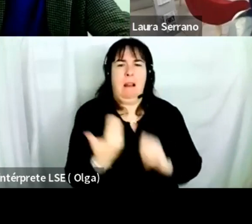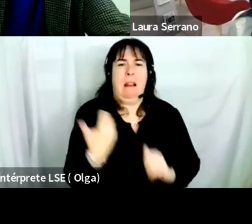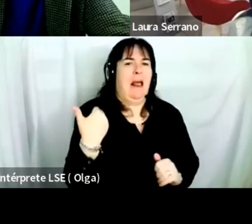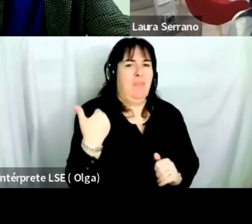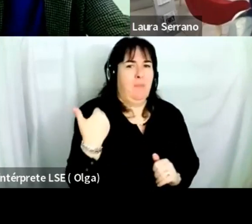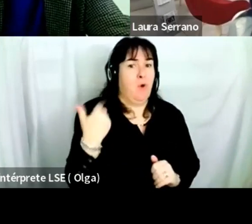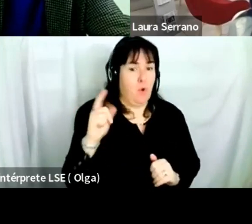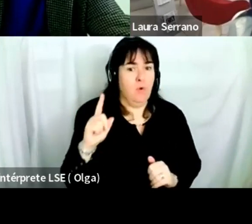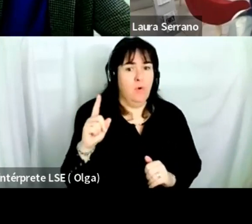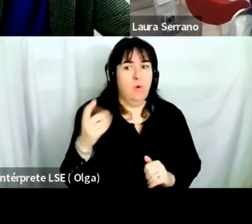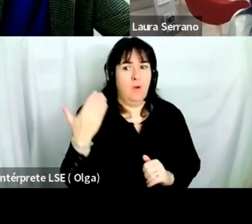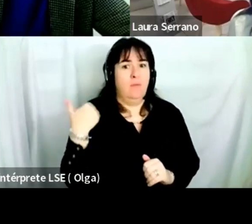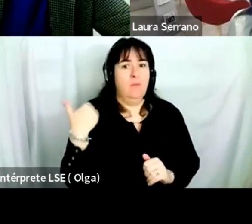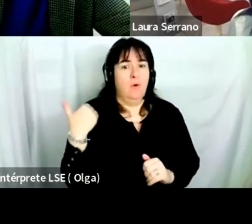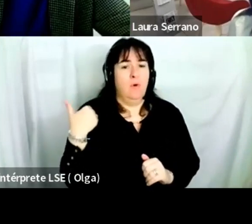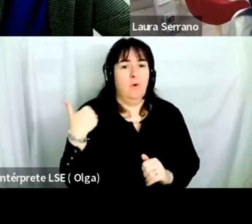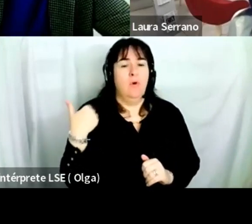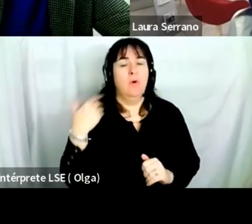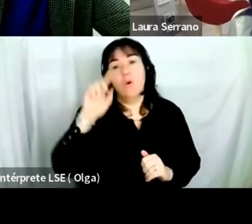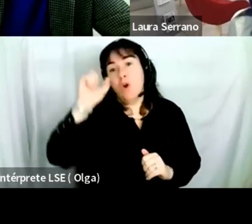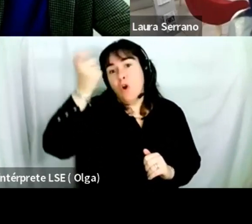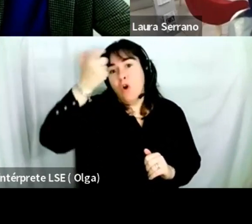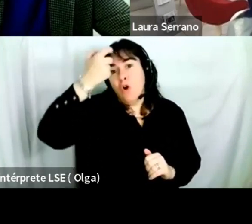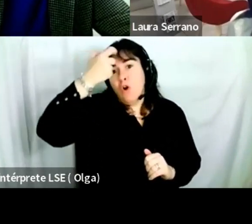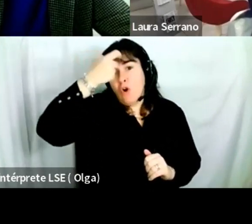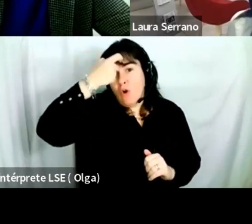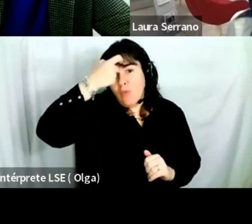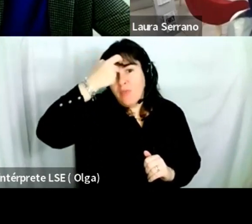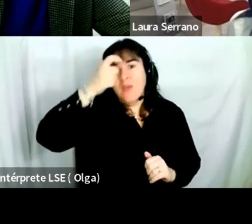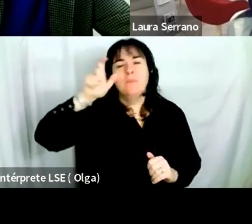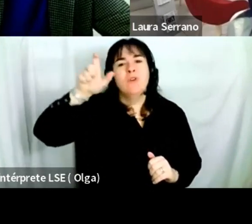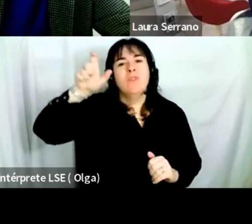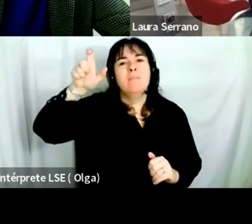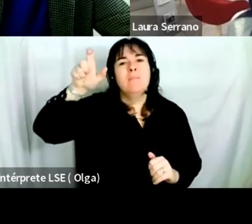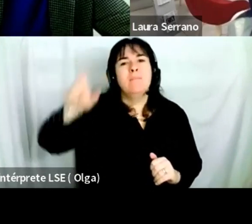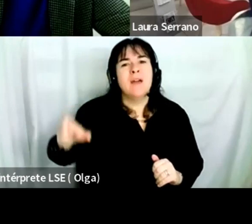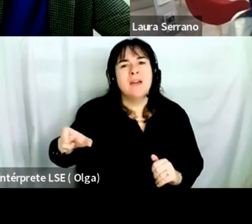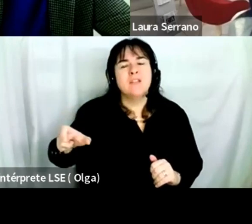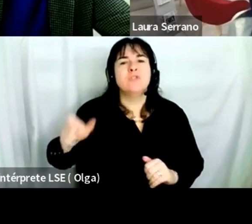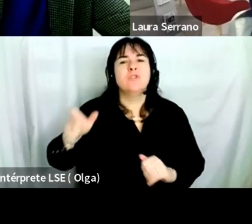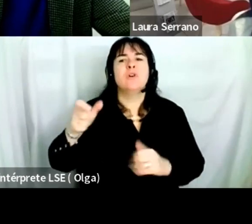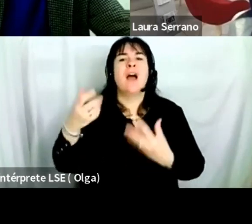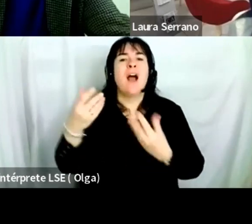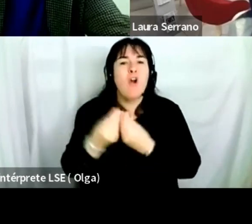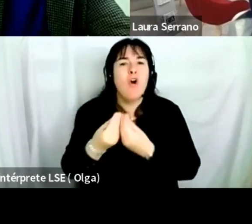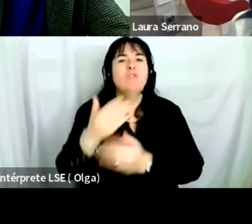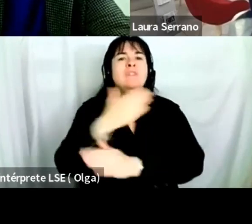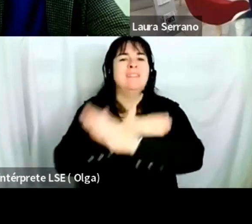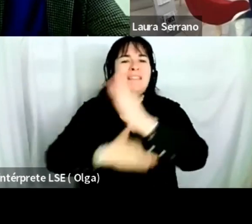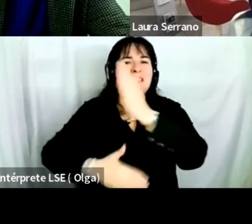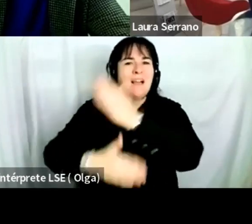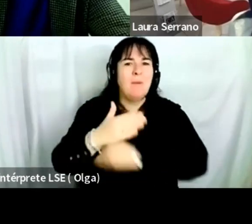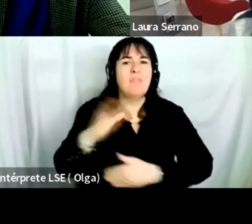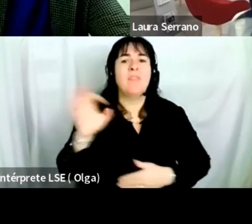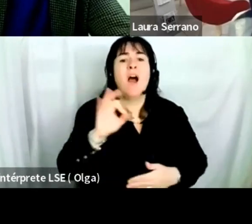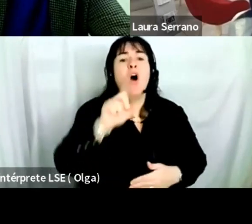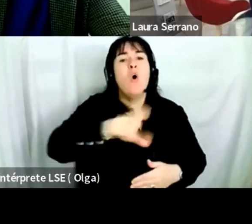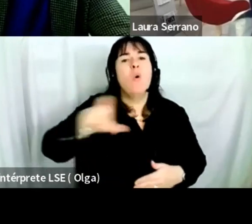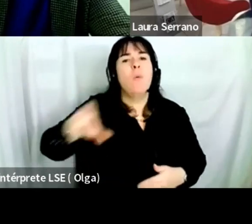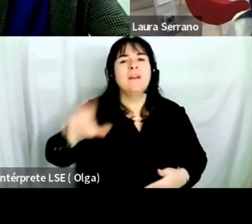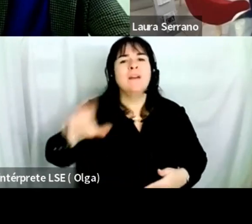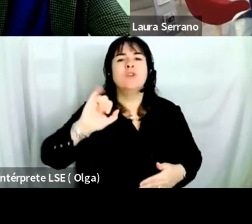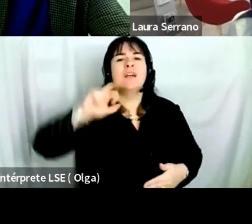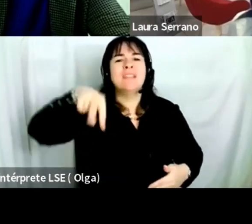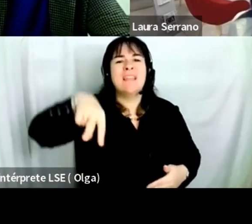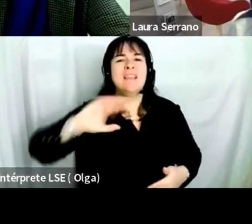la que se ha cambiado el concepto de persona con discapacidad o personas incapaces.